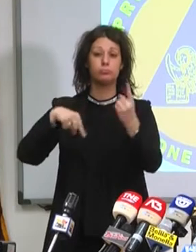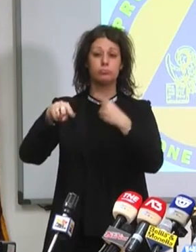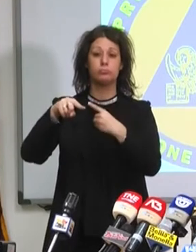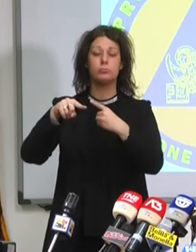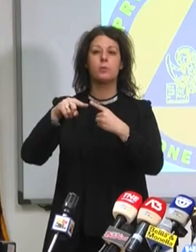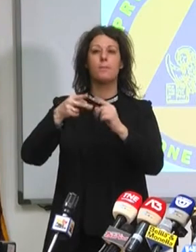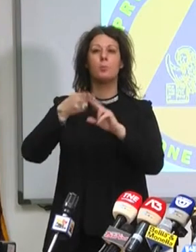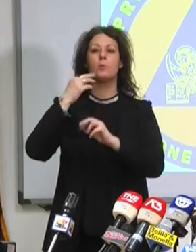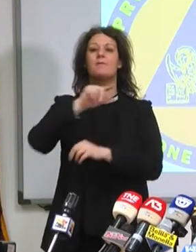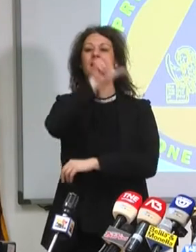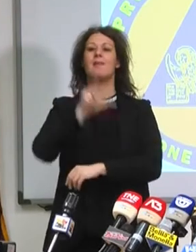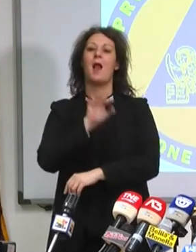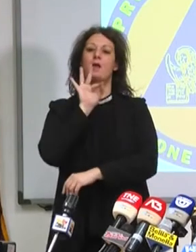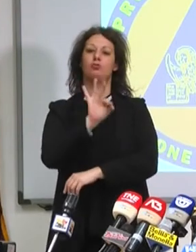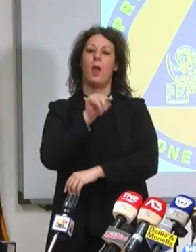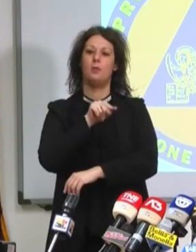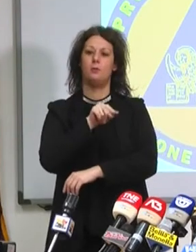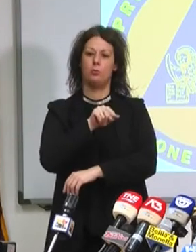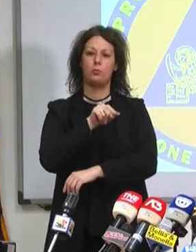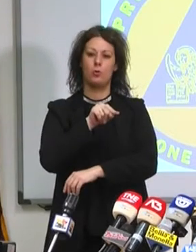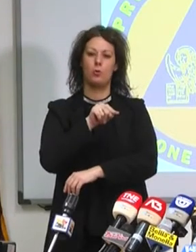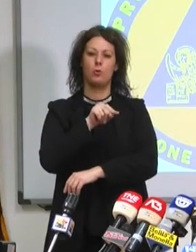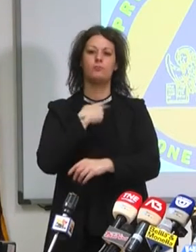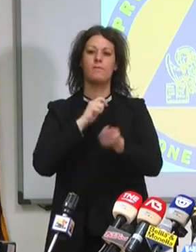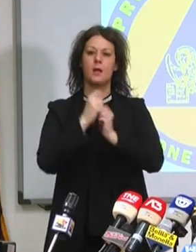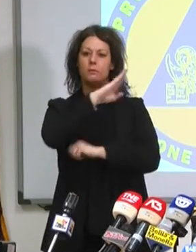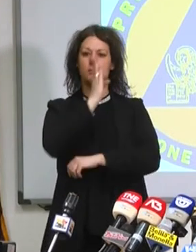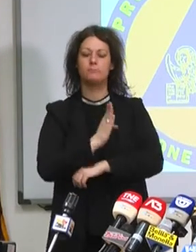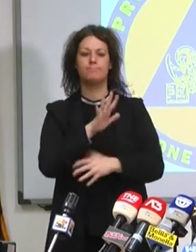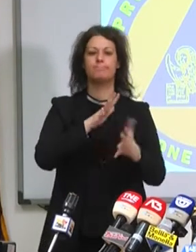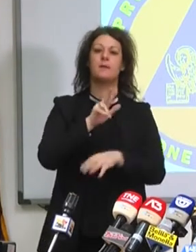centro Italia che oscilla tra un 25 e un 30%.